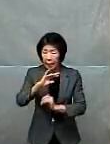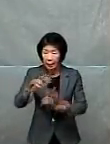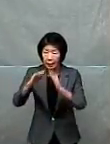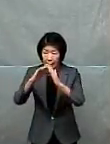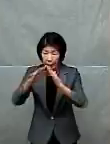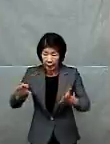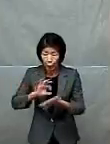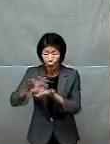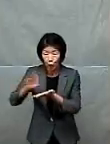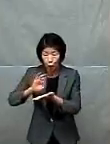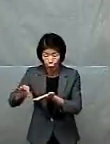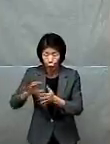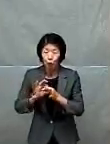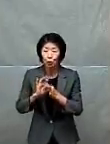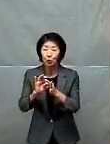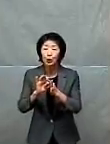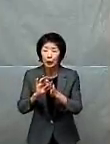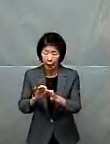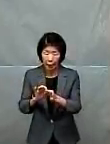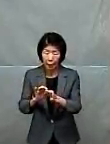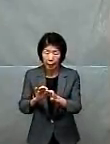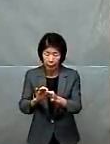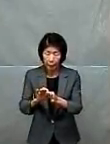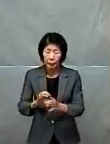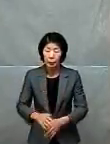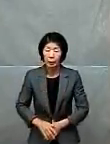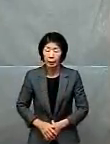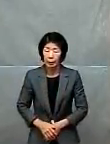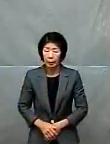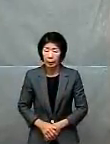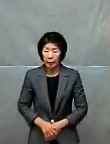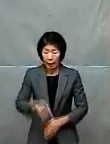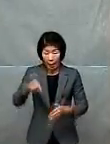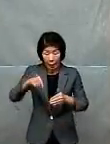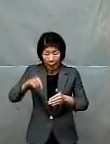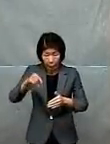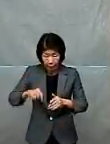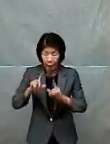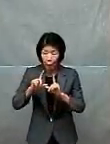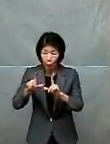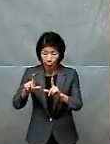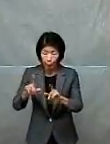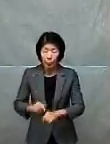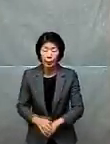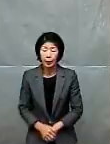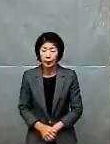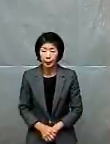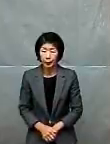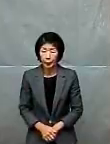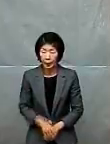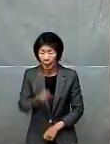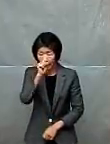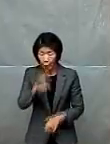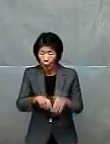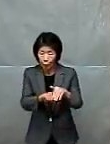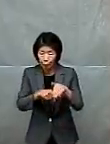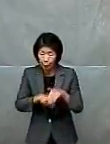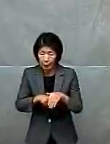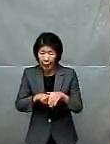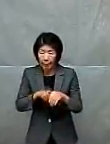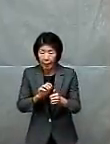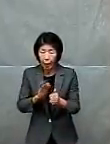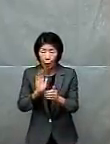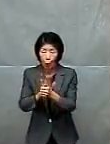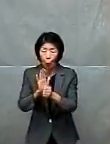動費の支出についてであります。で、中身を読み上げますけれども、吉村美恵子後援